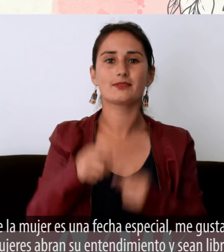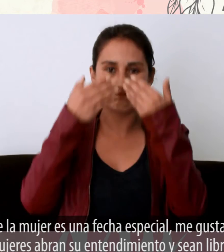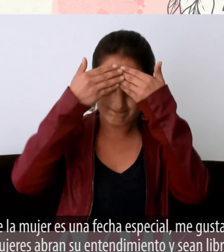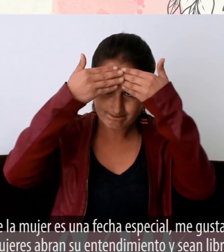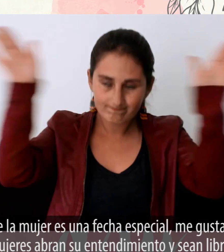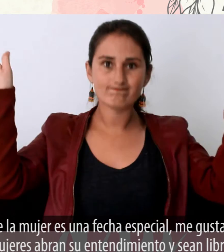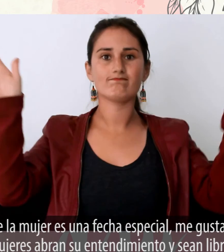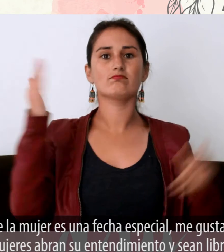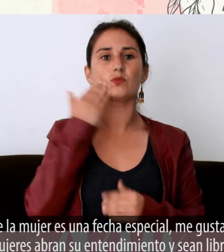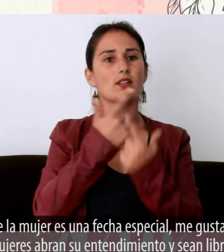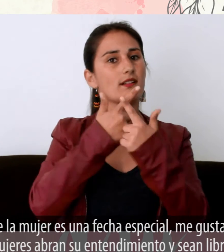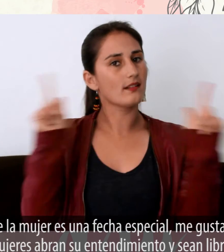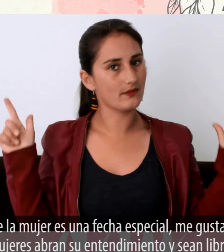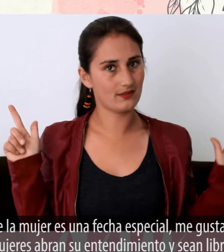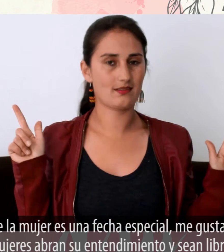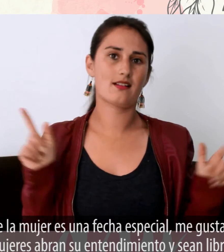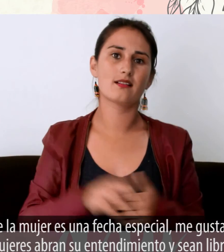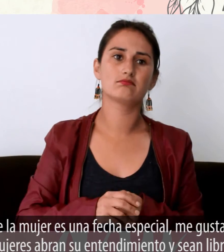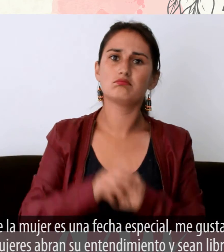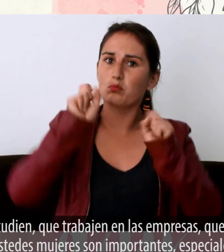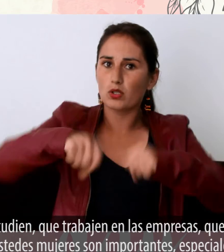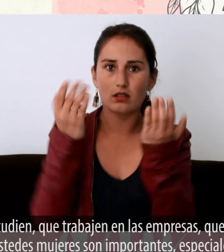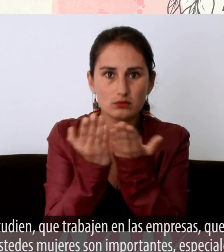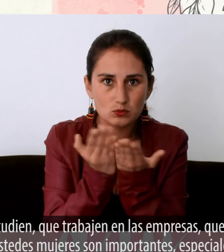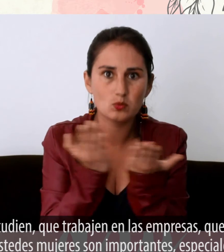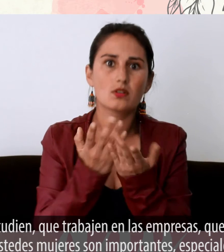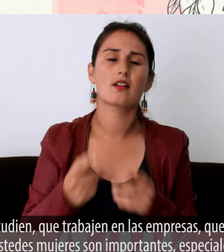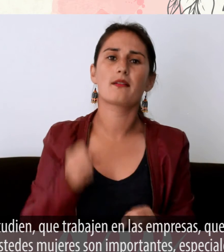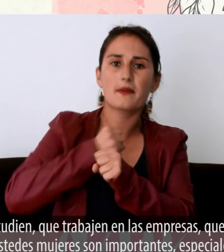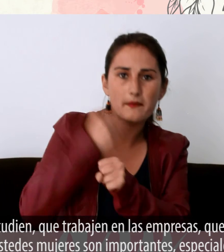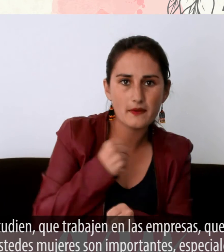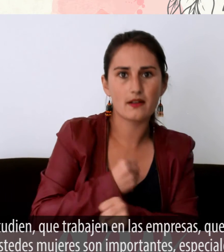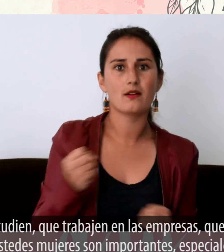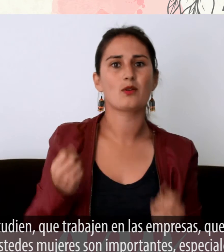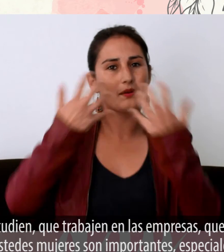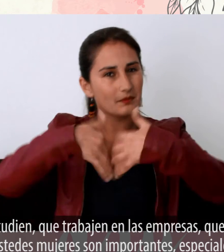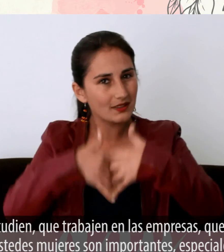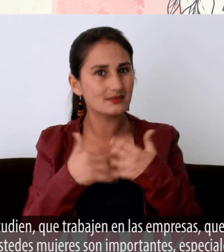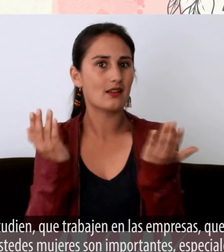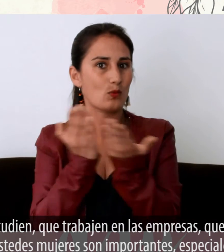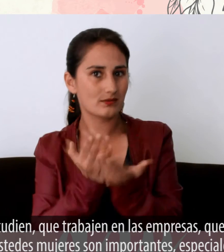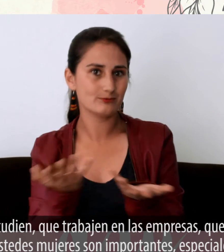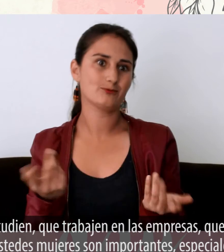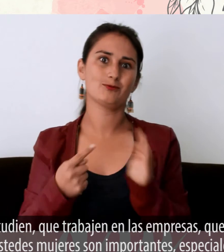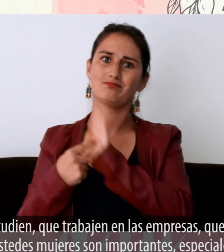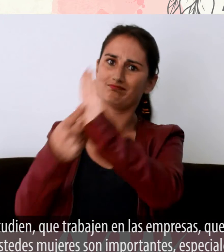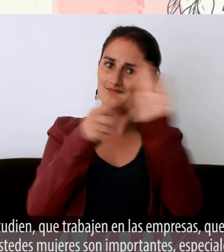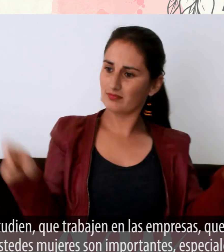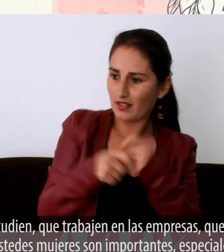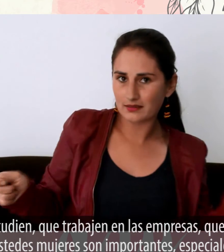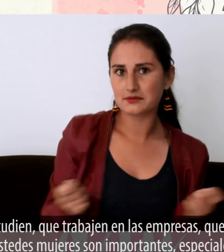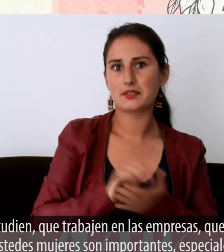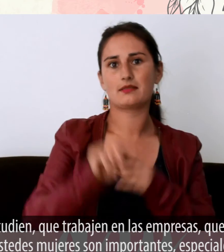fecha especial. Me gustaría que las mujeres abran su entendimiento y sean libres, que estudien, que trabajen en las empresas, que bailen. Ustedes,